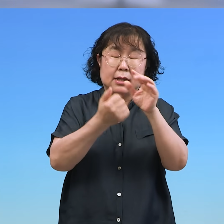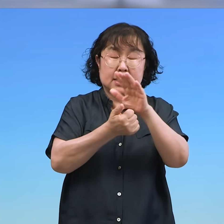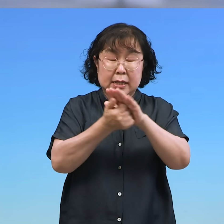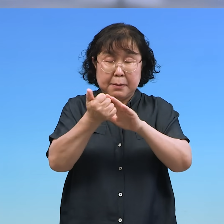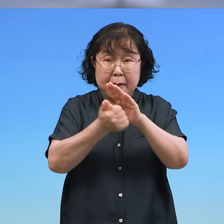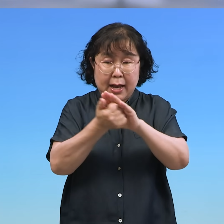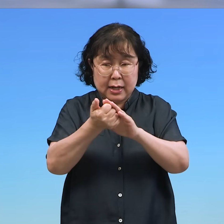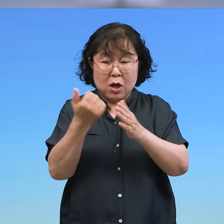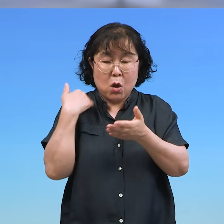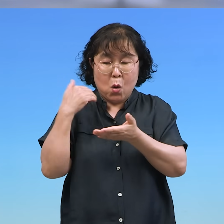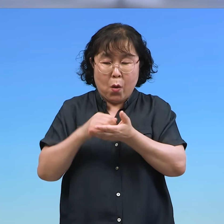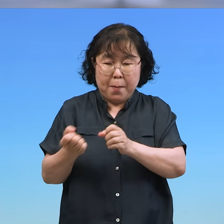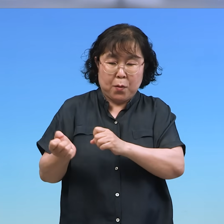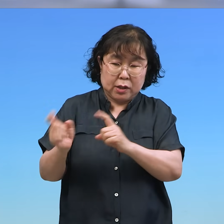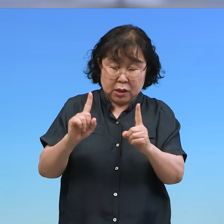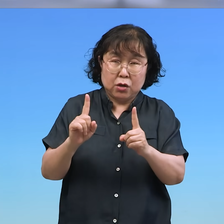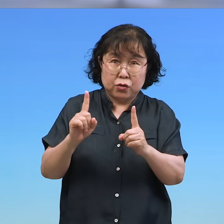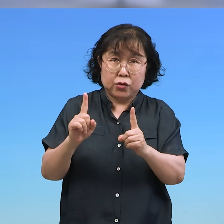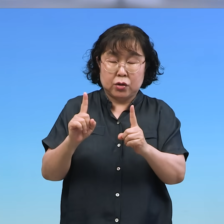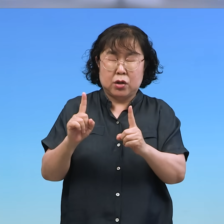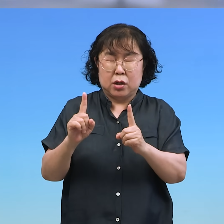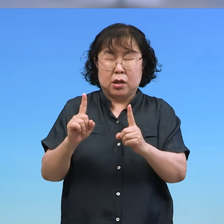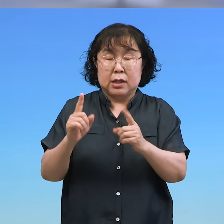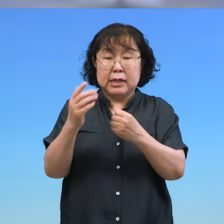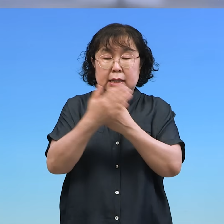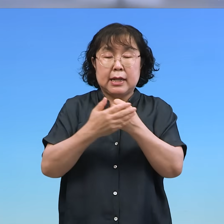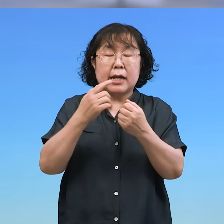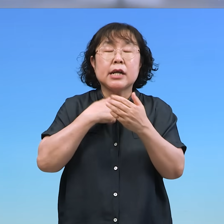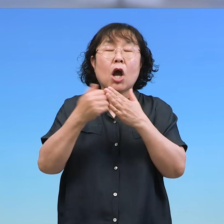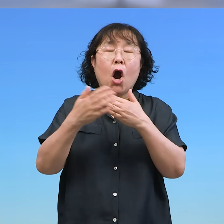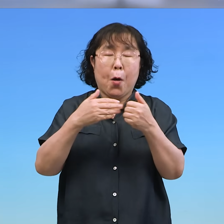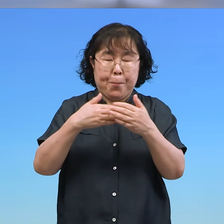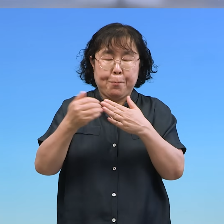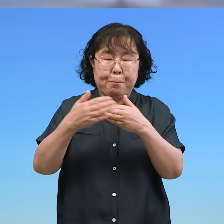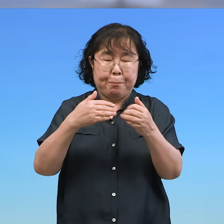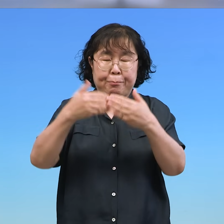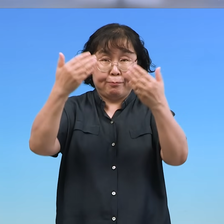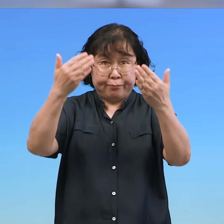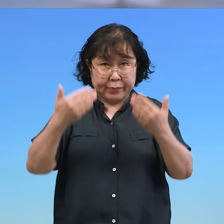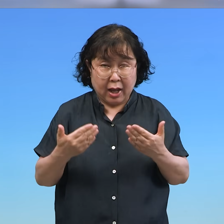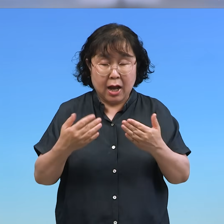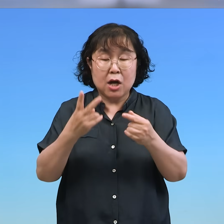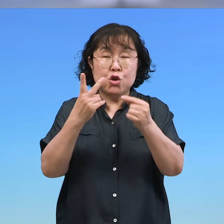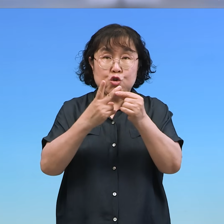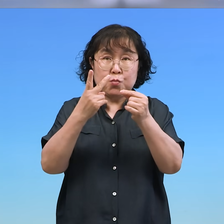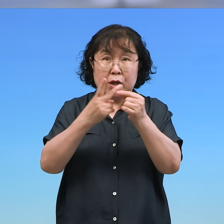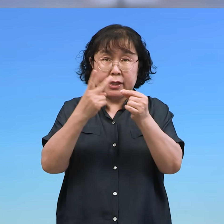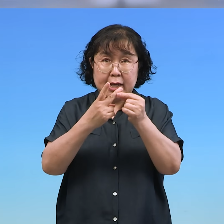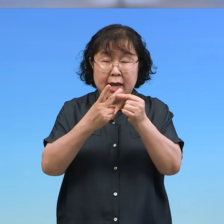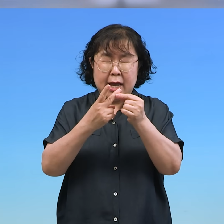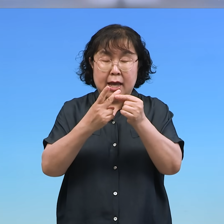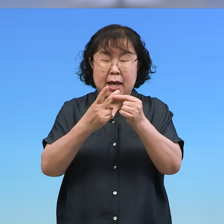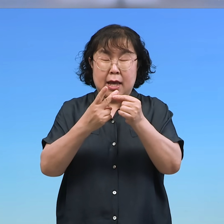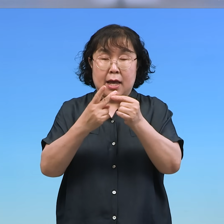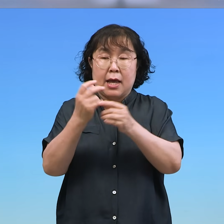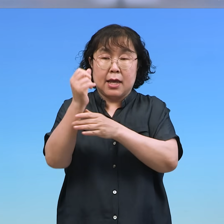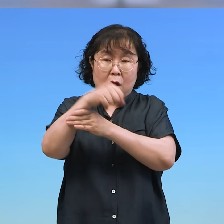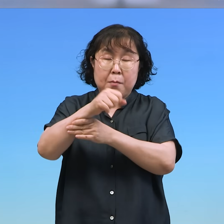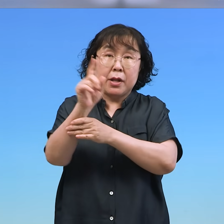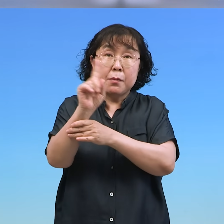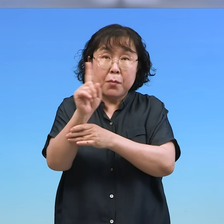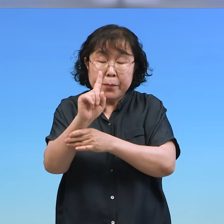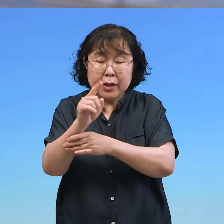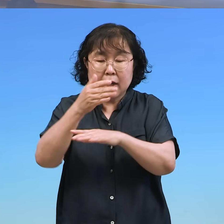기도가 희망을 회복시켜 주시는 은혜를 경험하게 된다. 그리고 두 번째로 이제 말씀 묵상과 기도 훈련의